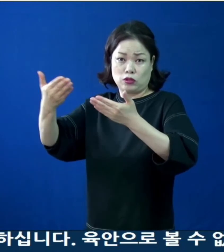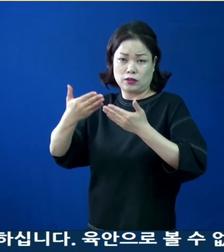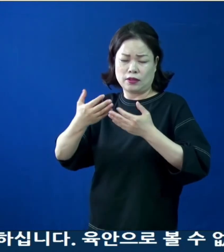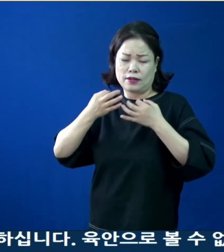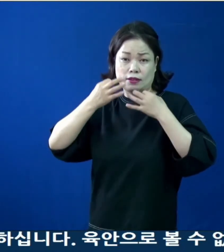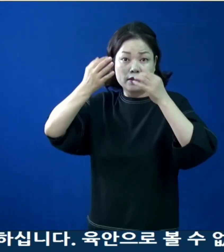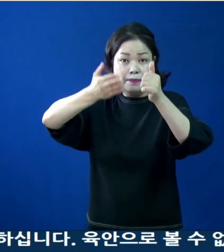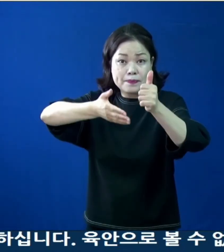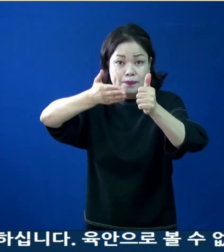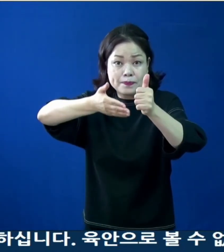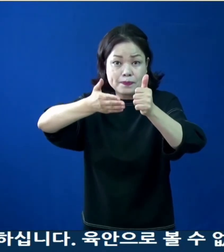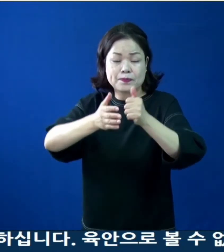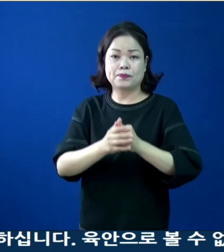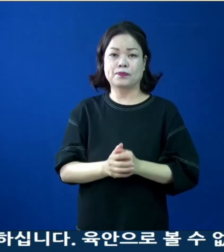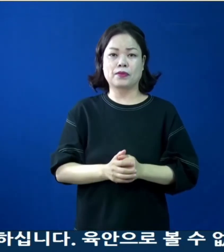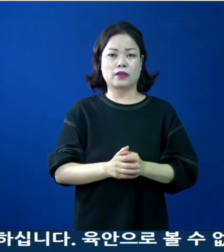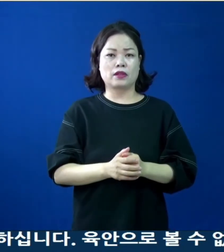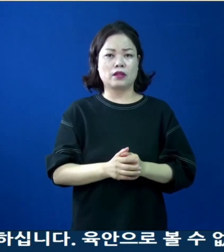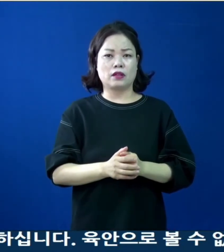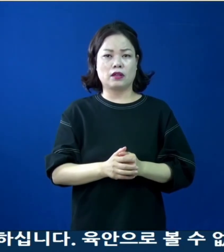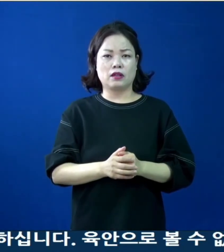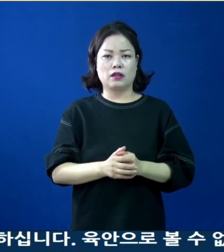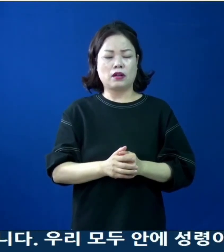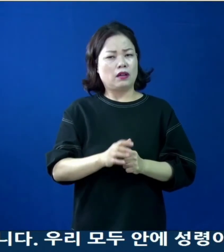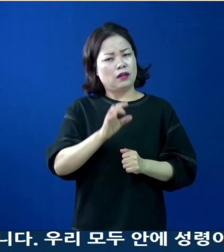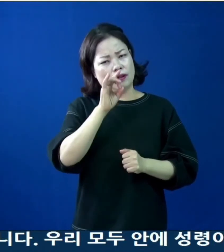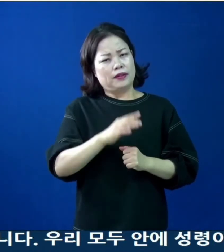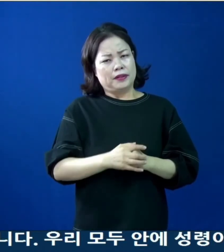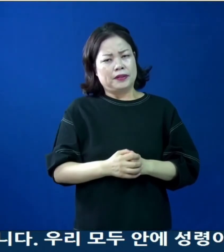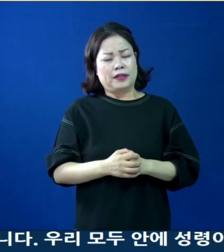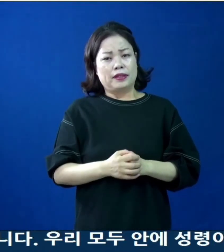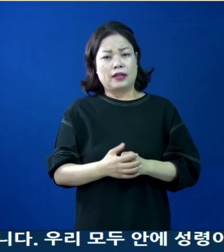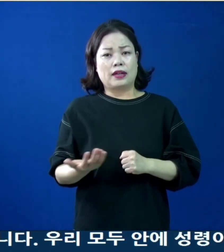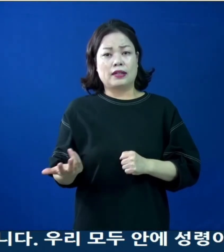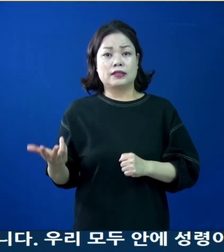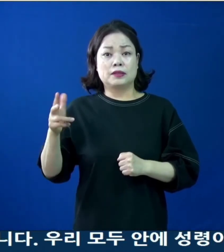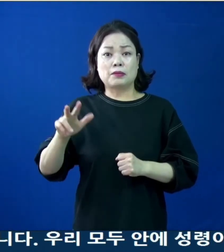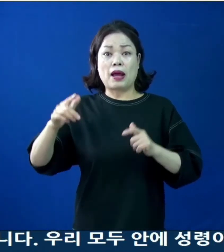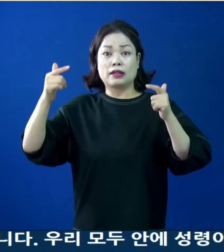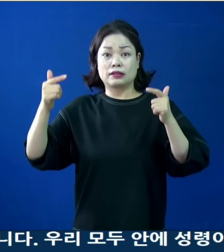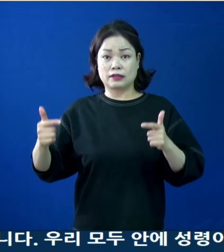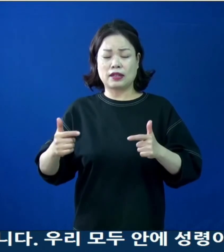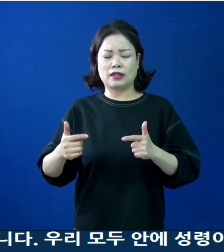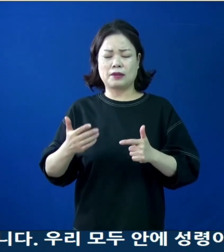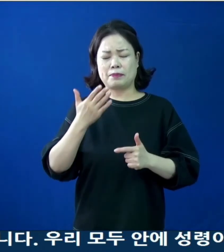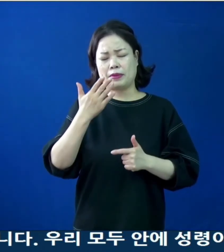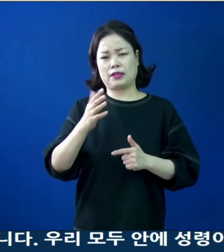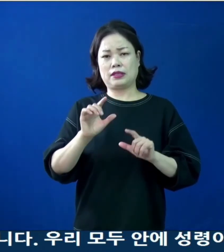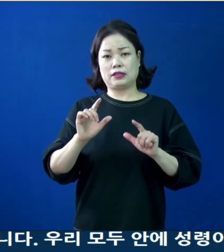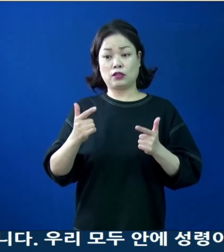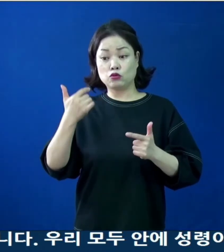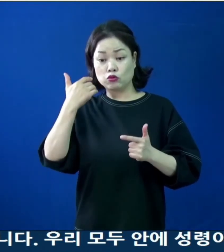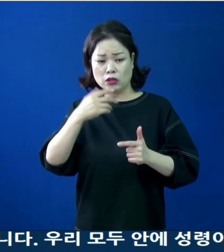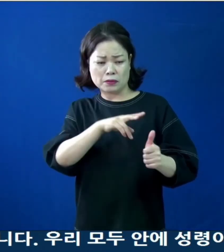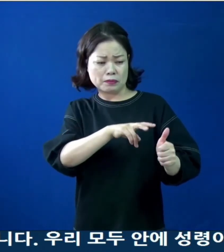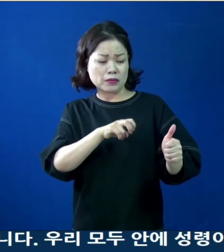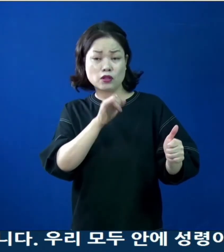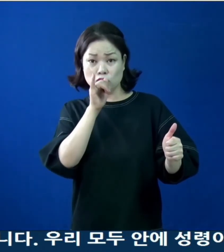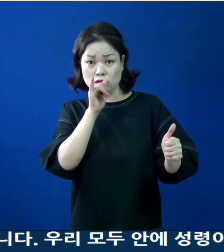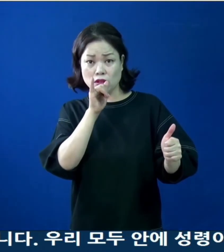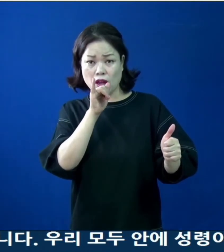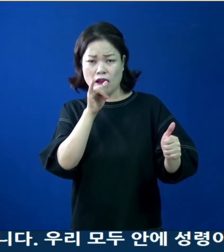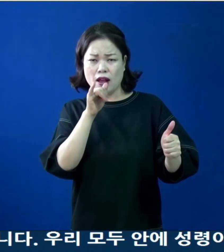간절히 소망합니다. 못 되실 수 있죠. 하지만 항상 그럴 수 없습니다. 누군가를 미워할 수